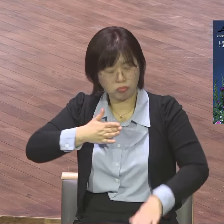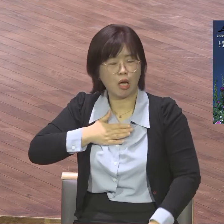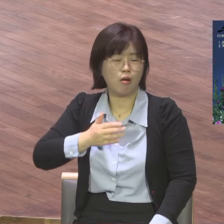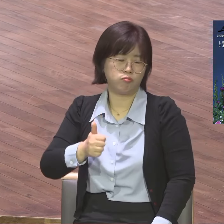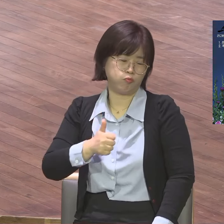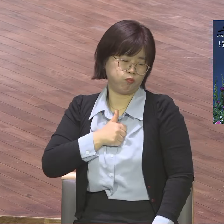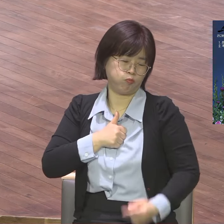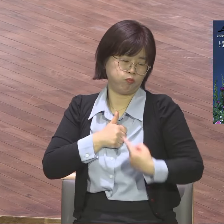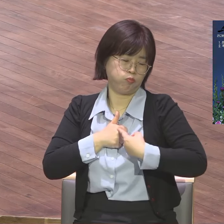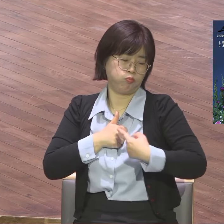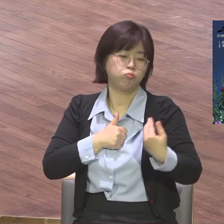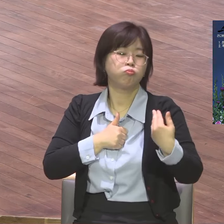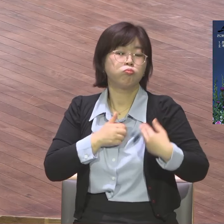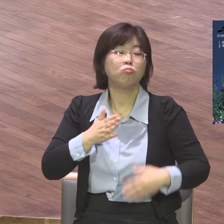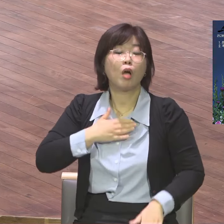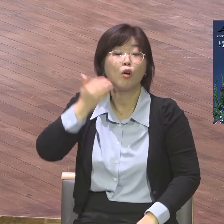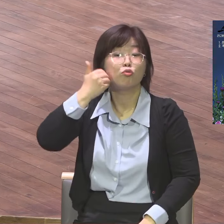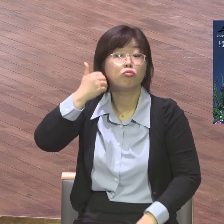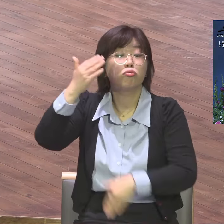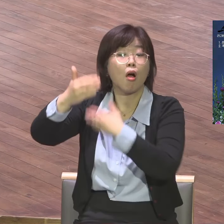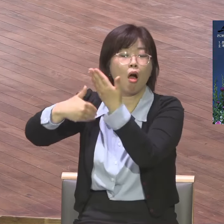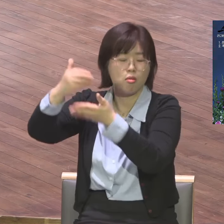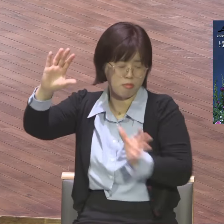아멘. 네. 우리가 누군가를 알아야지.